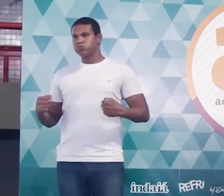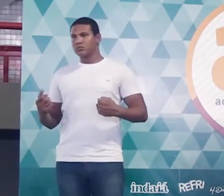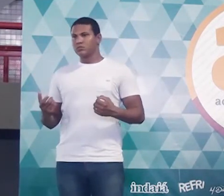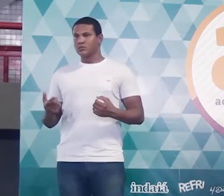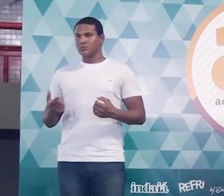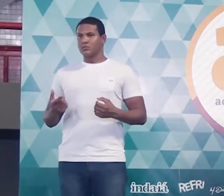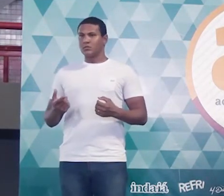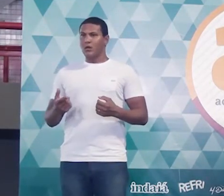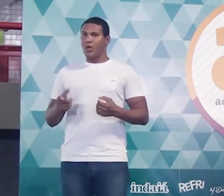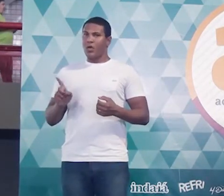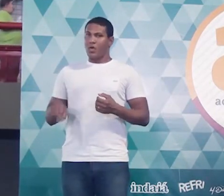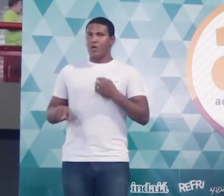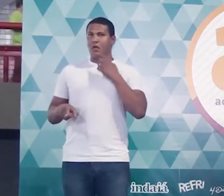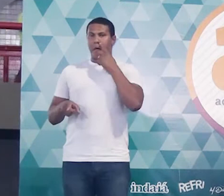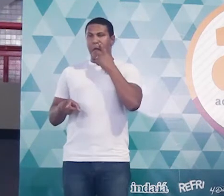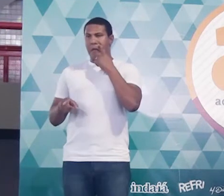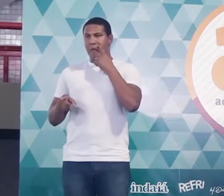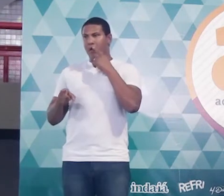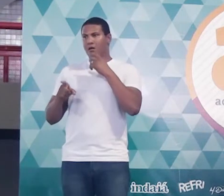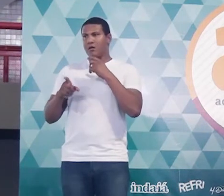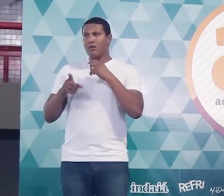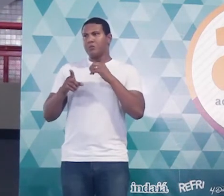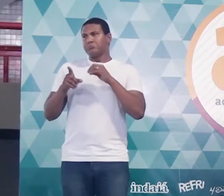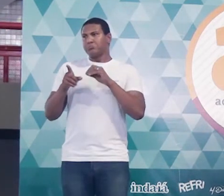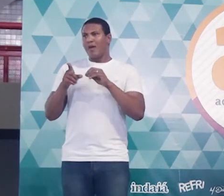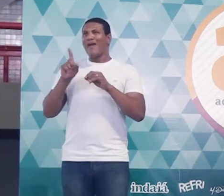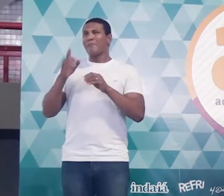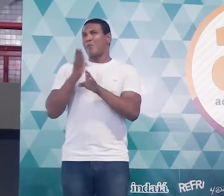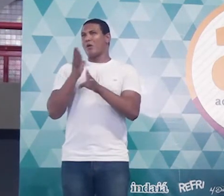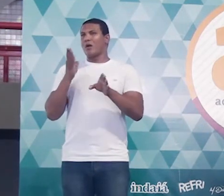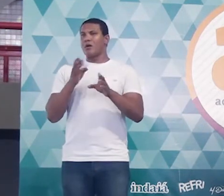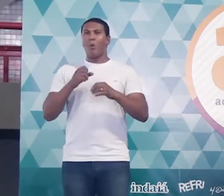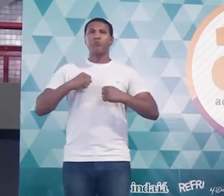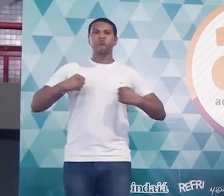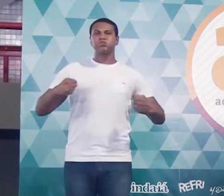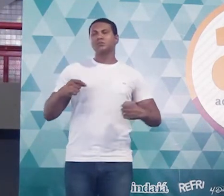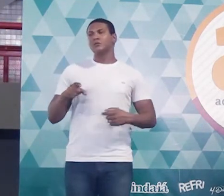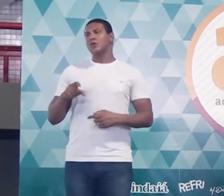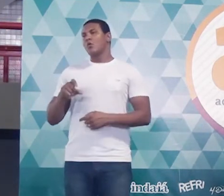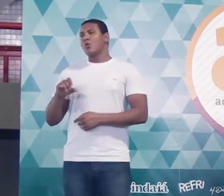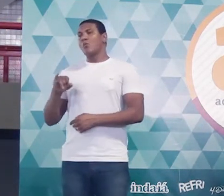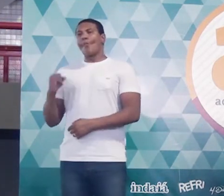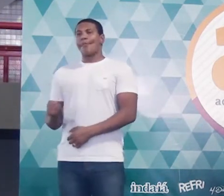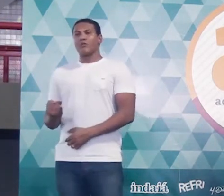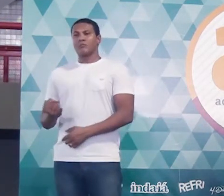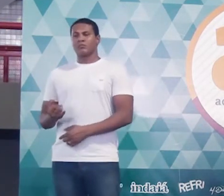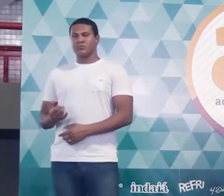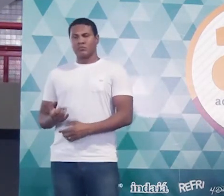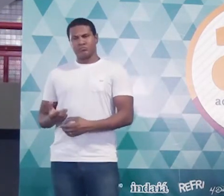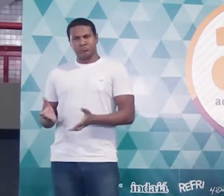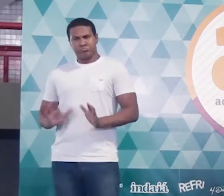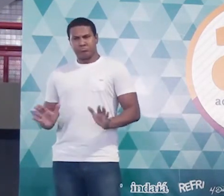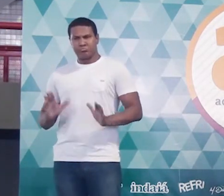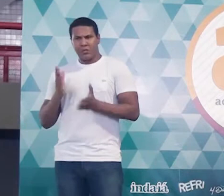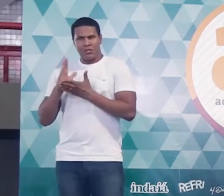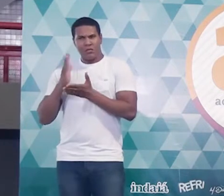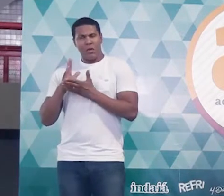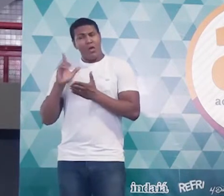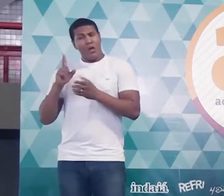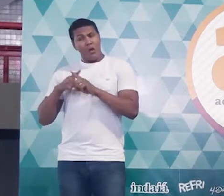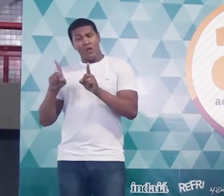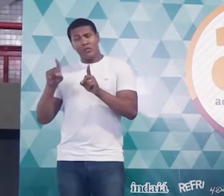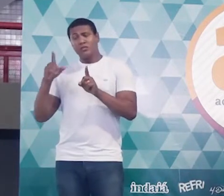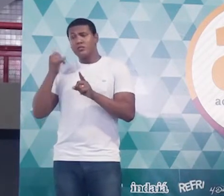a utilização do seu corpo. E mesmo você sendo magro, você sua muito ou pouco, dependendo da sua